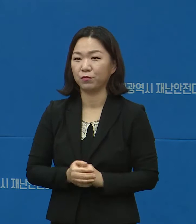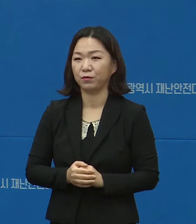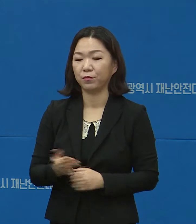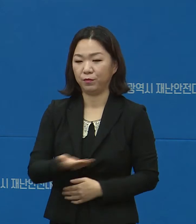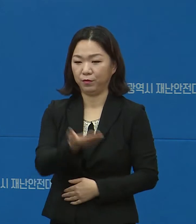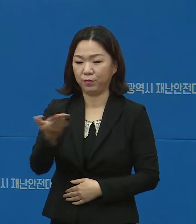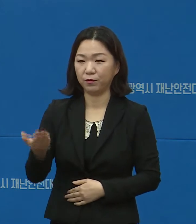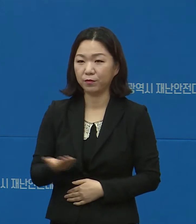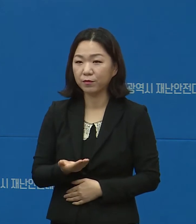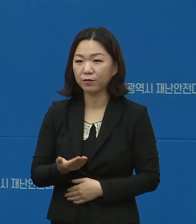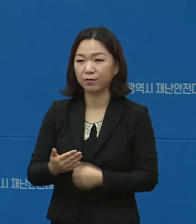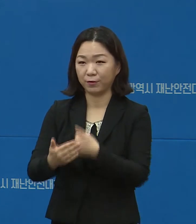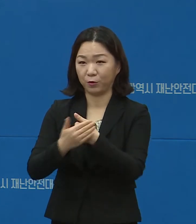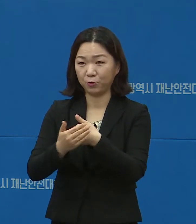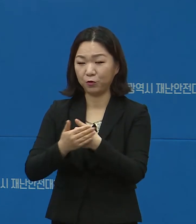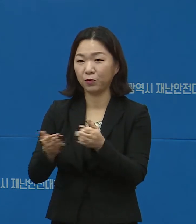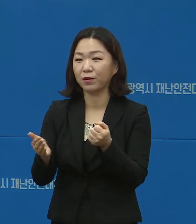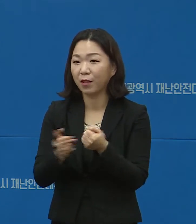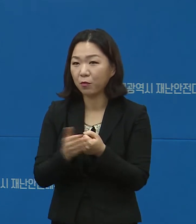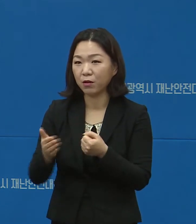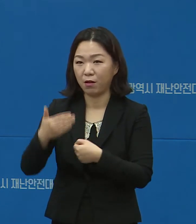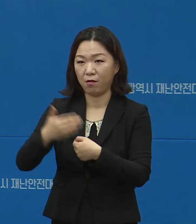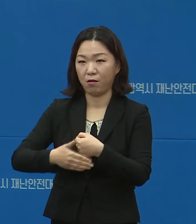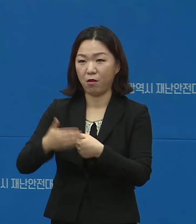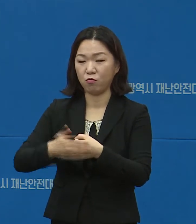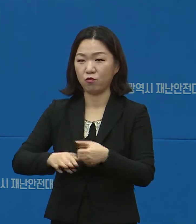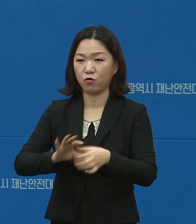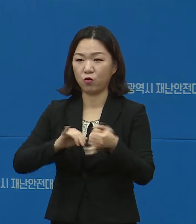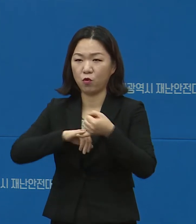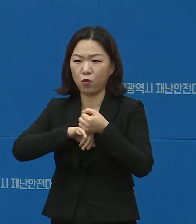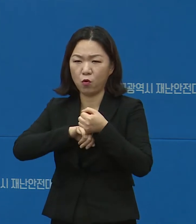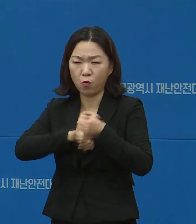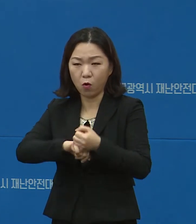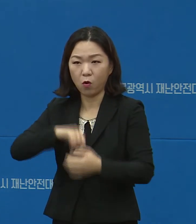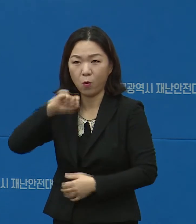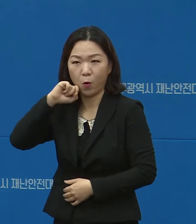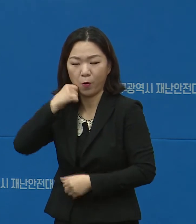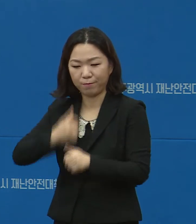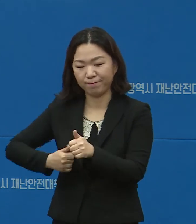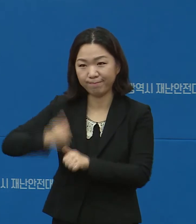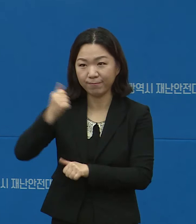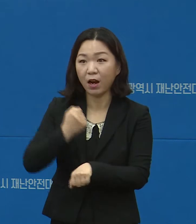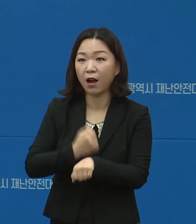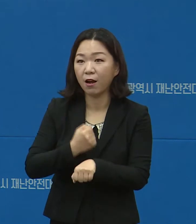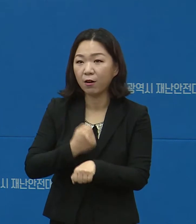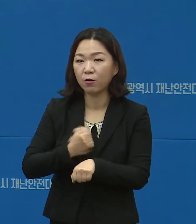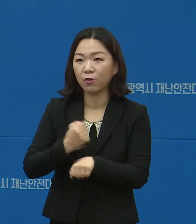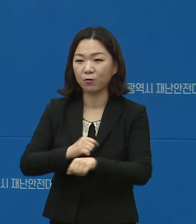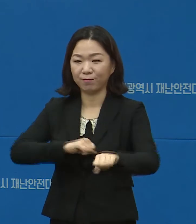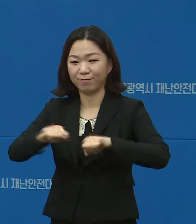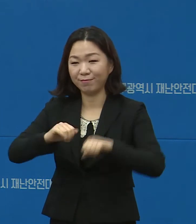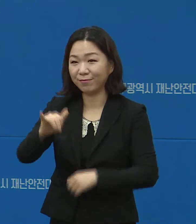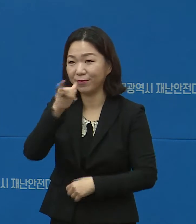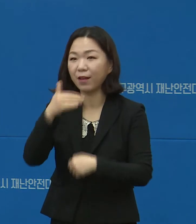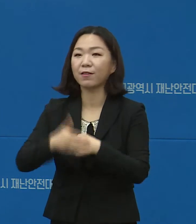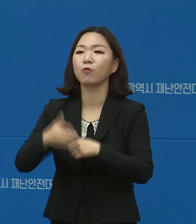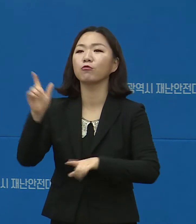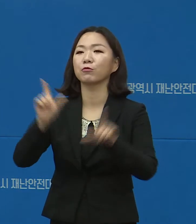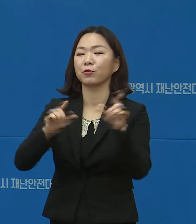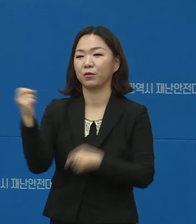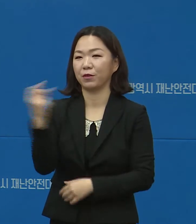여러분의 응원으로 대구는 반드시 이 어려움을 극복해내고 활기 넘치는 대구의 모습을